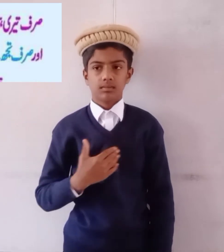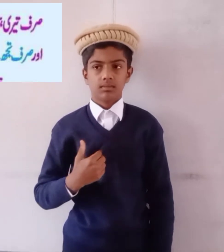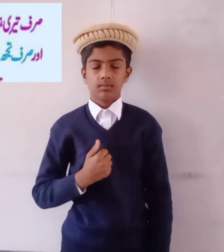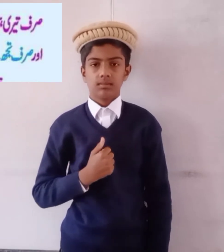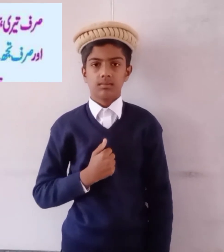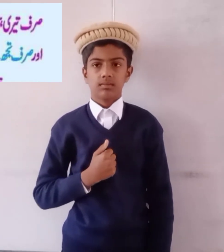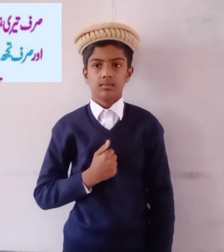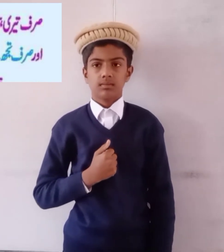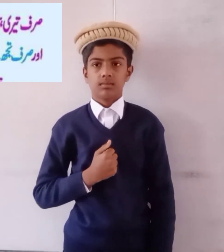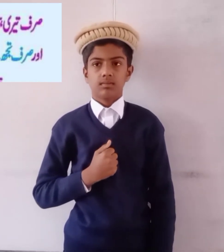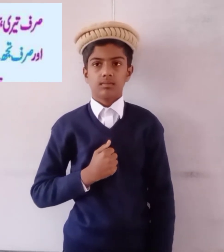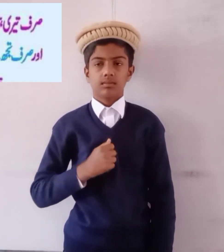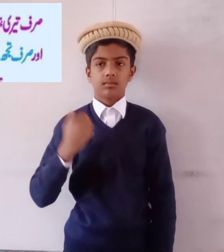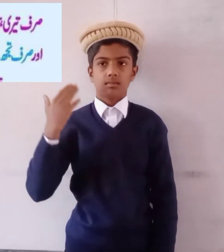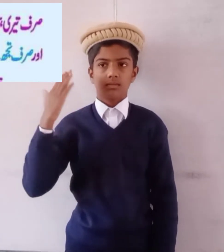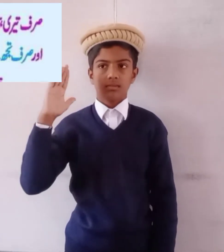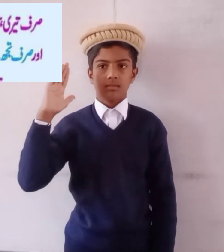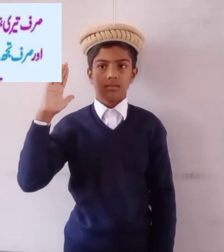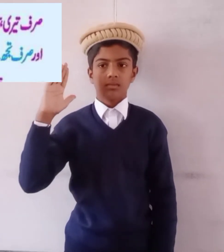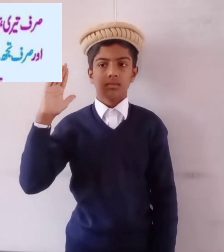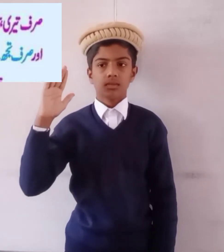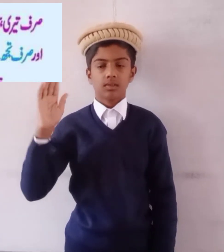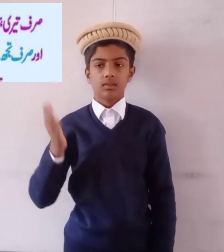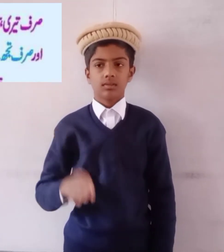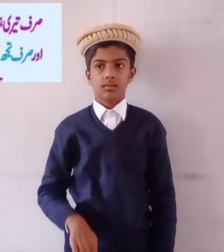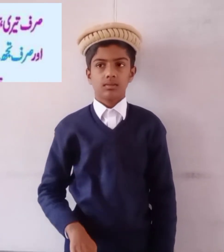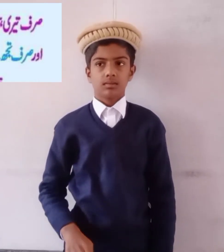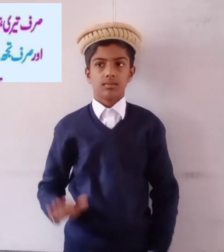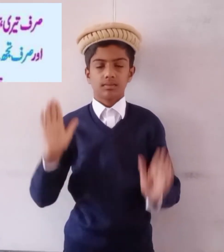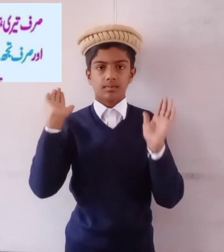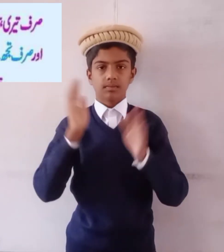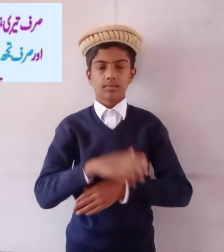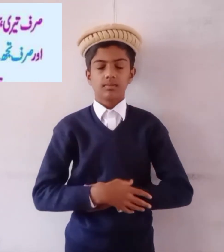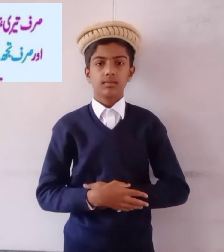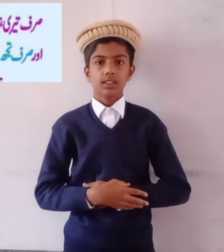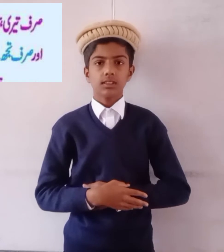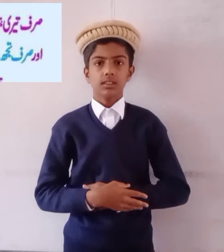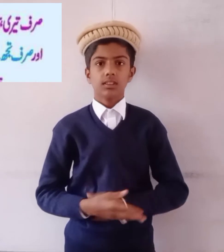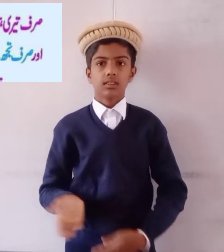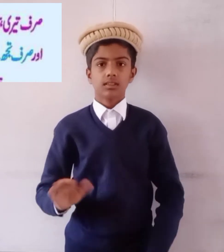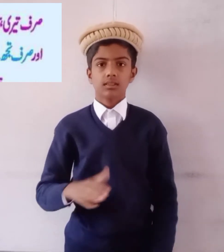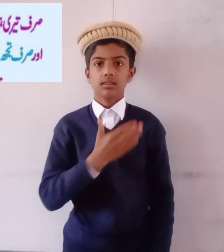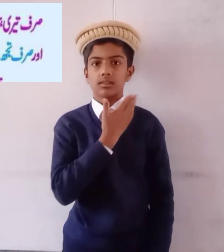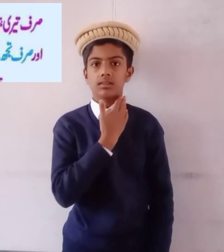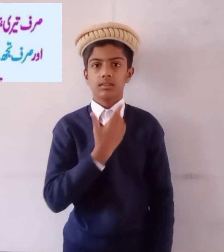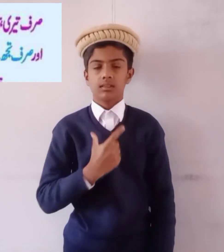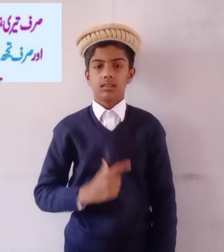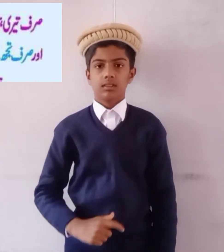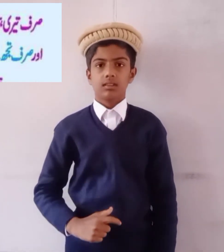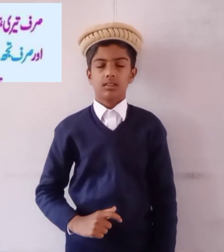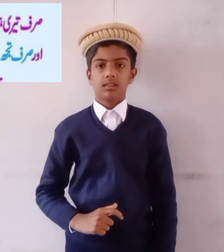تیری ہی عبادت کرتے ہیں اور